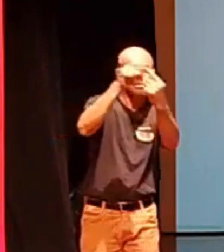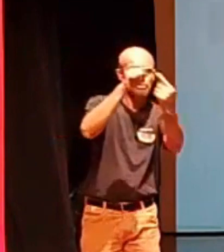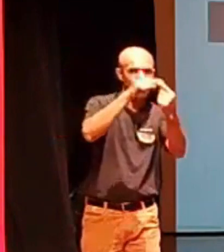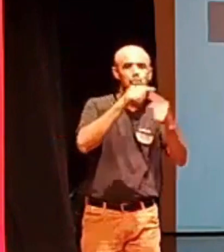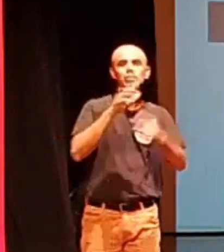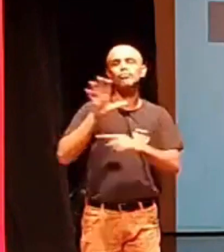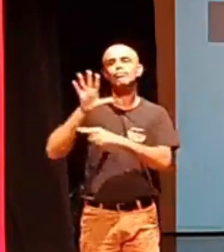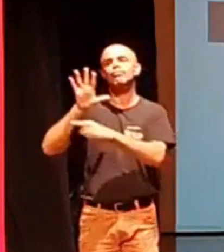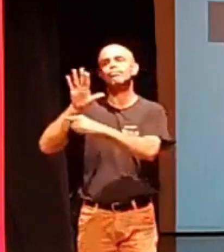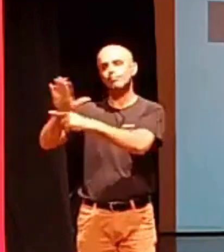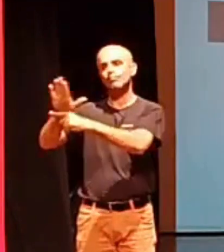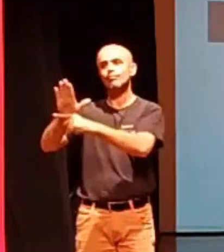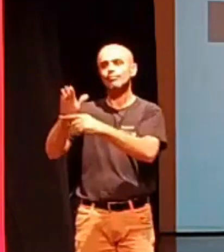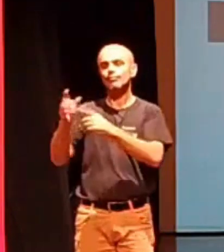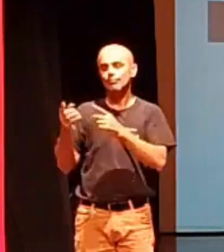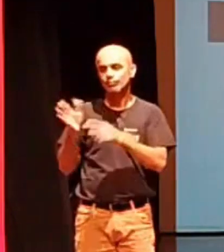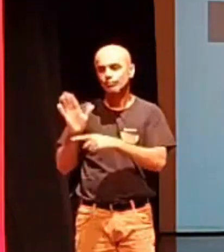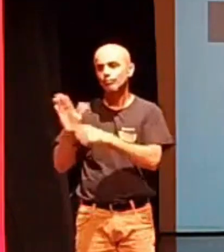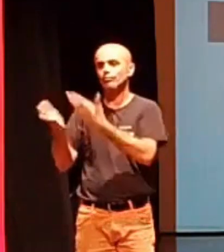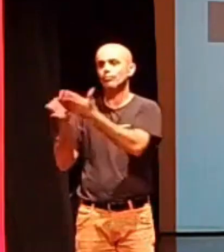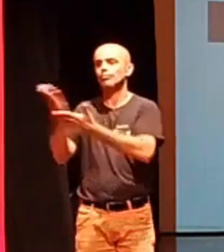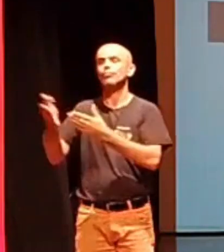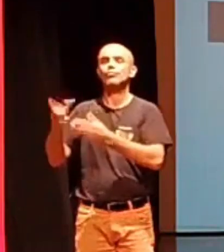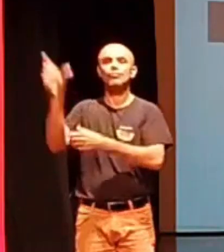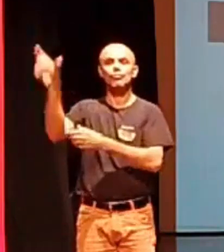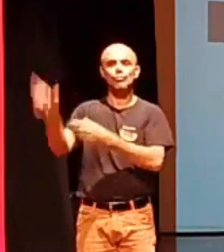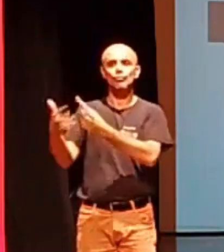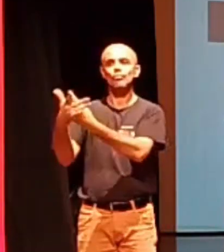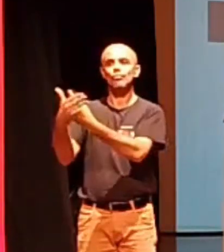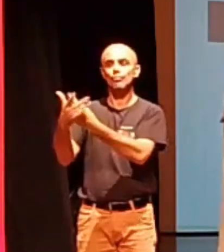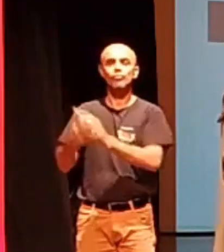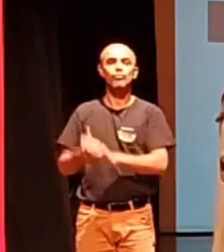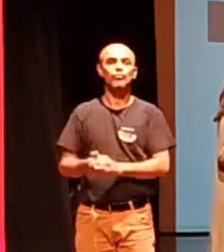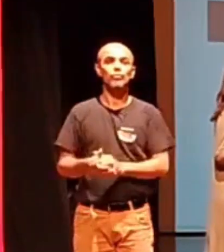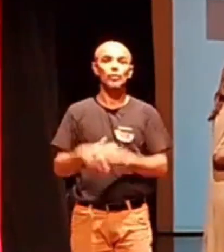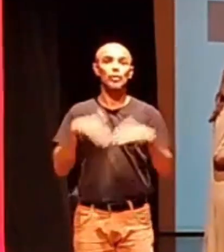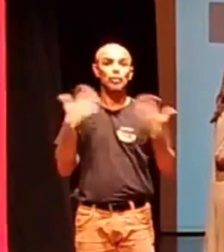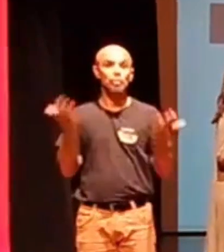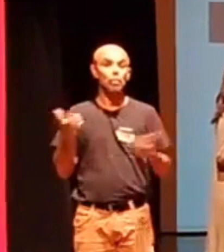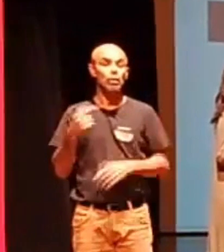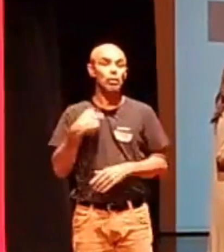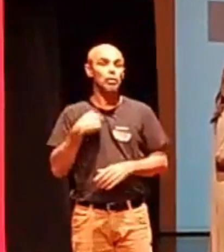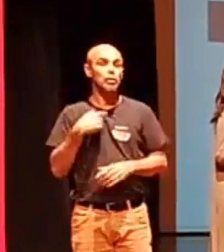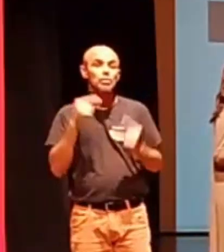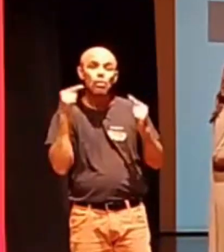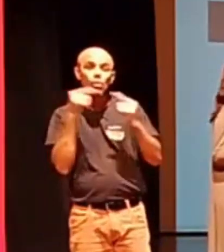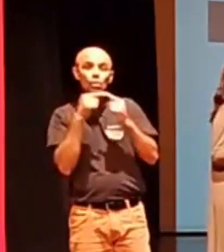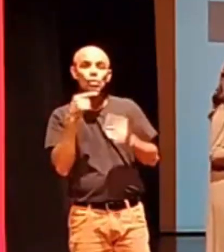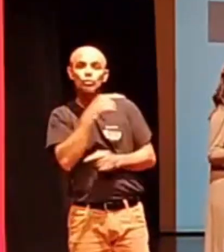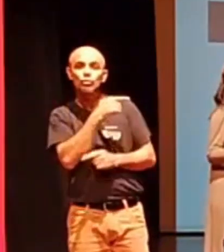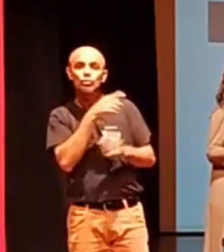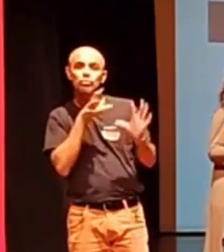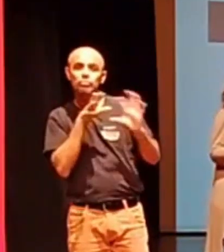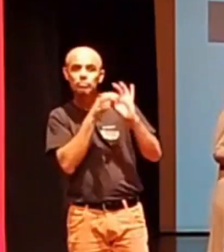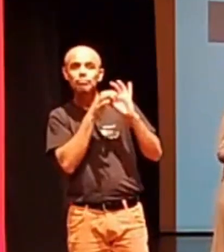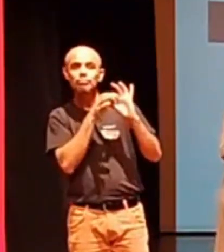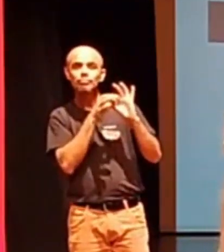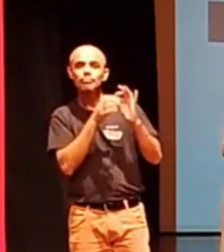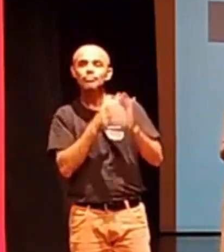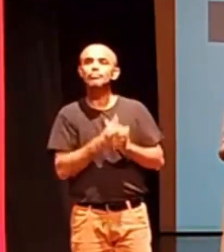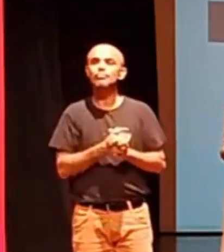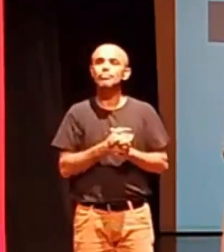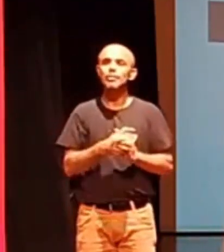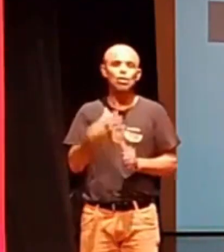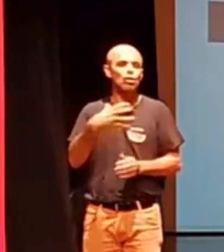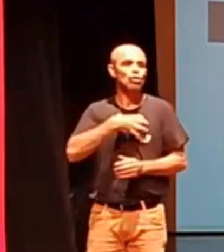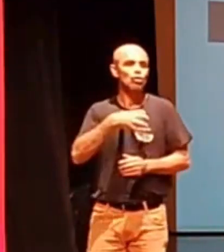na abordagem com essa paciente. E a gente não pode esquecer que tudo isso está ligado, né, dentro da postura